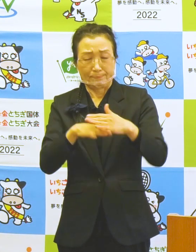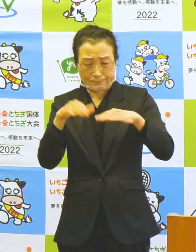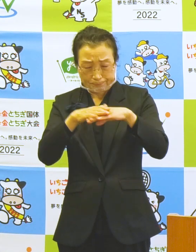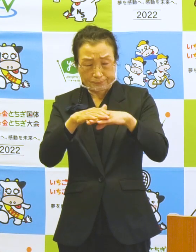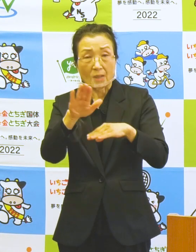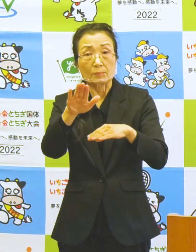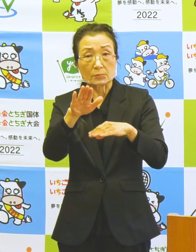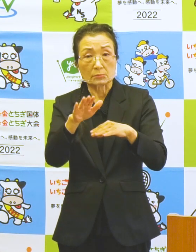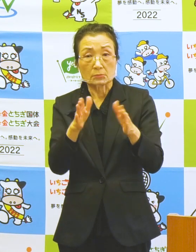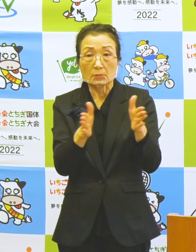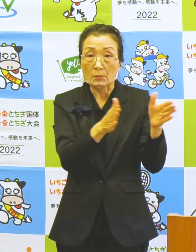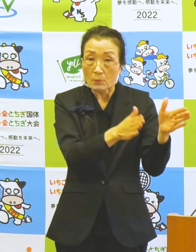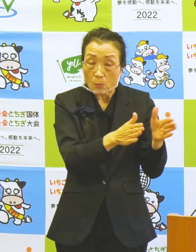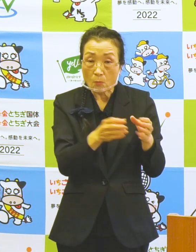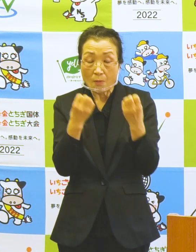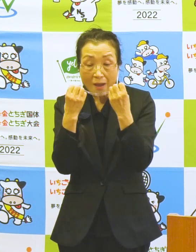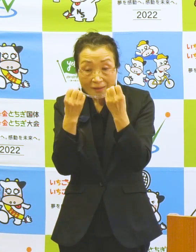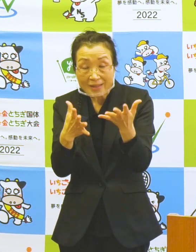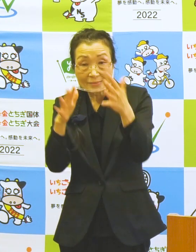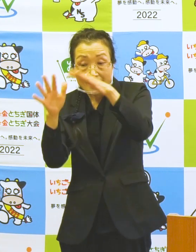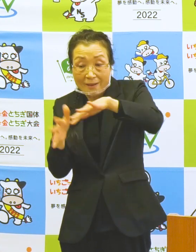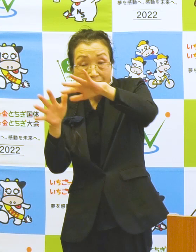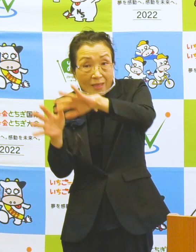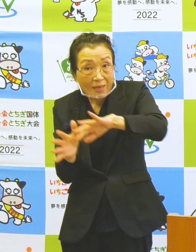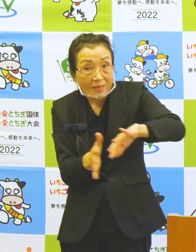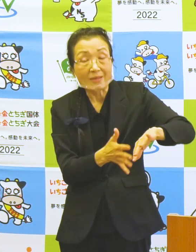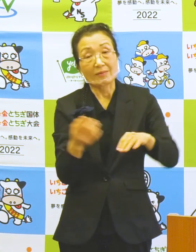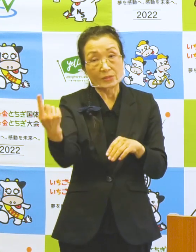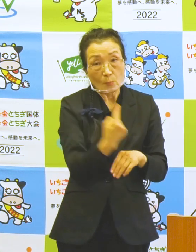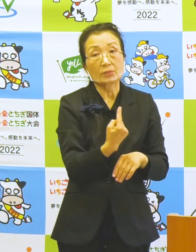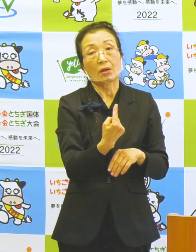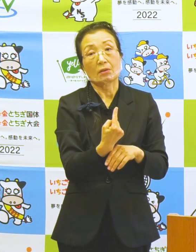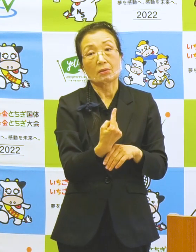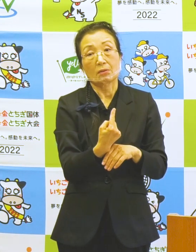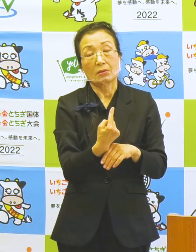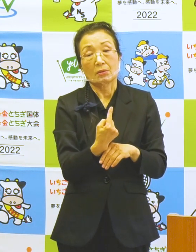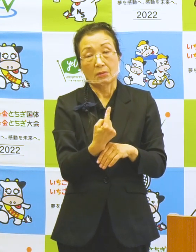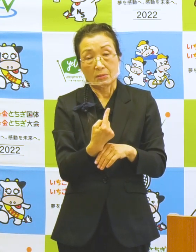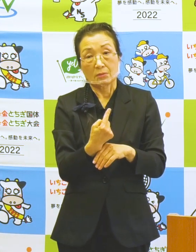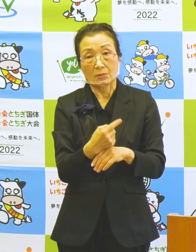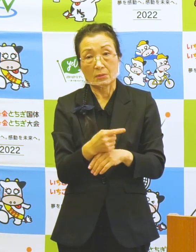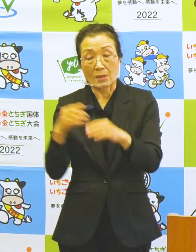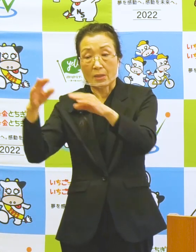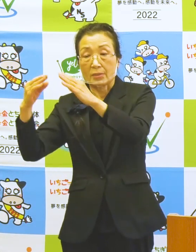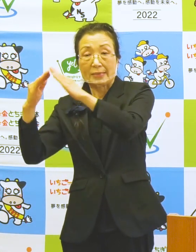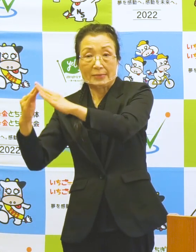で、新しい風も吹いてきました。移住相談、移住